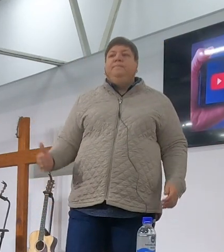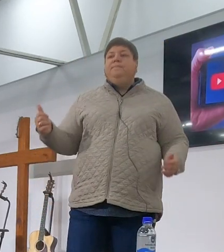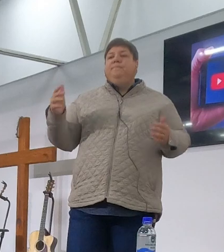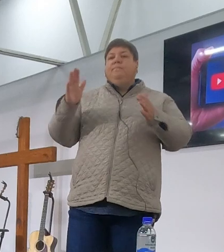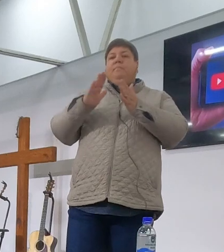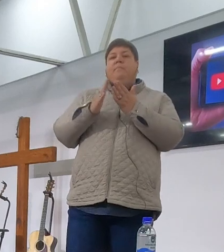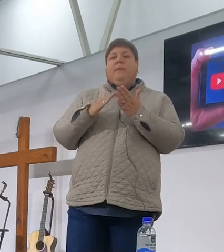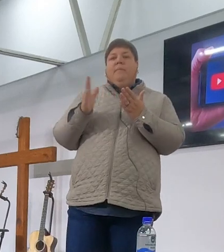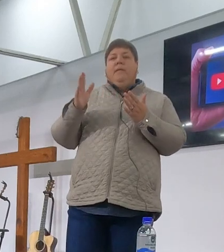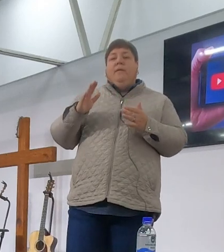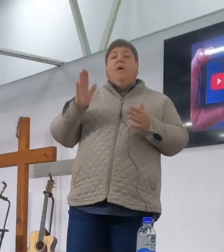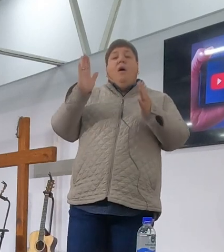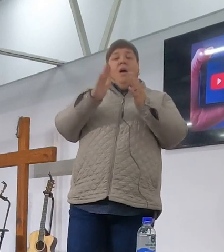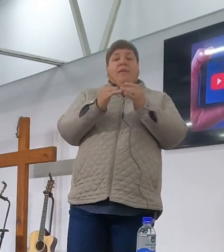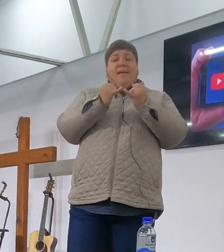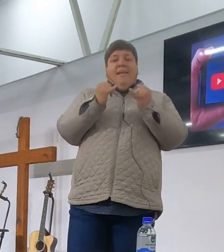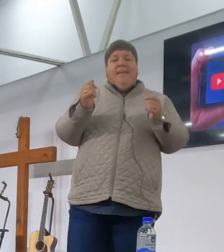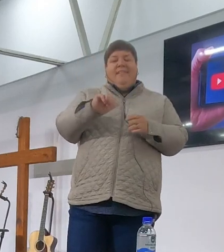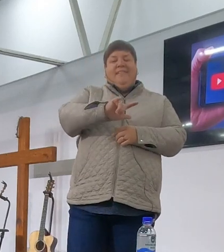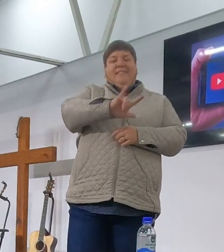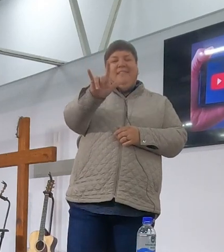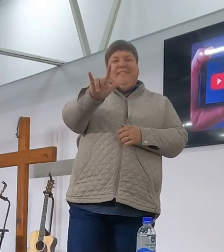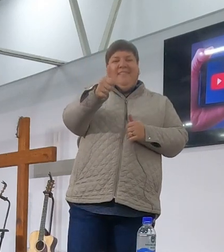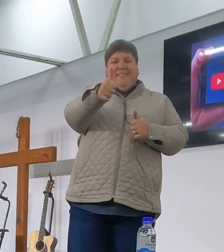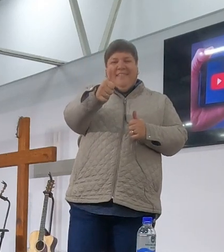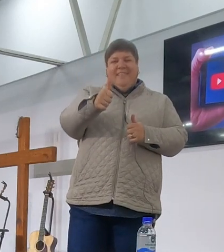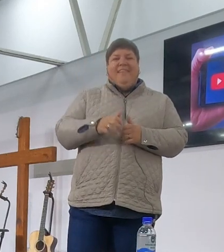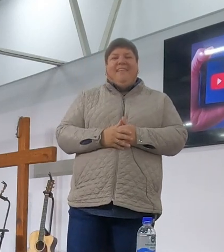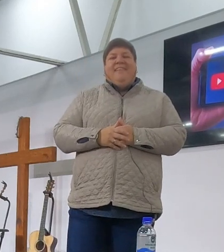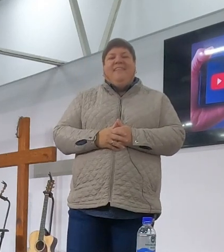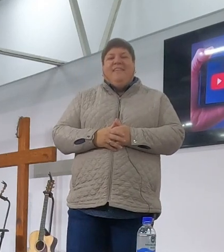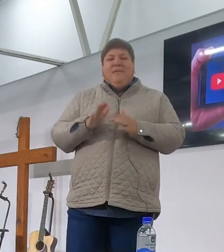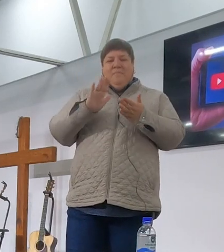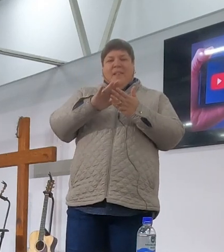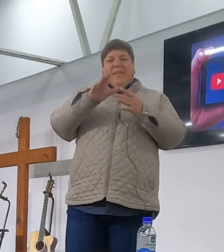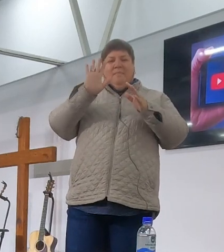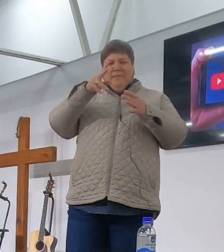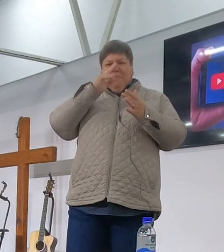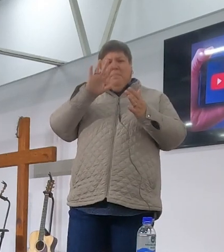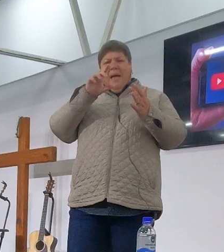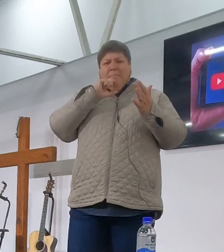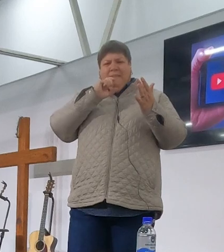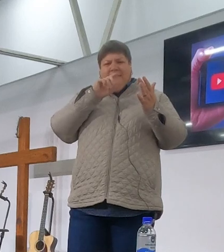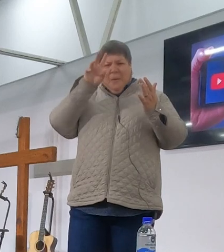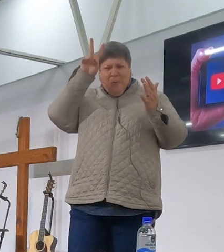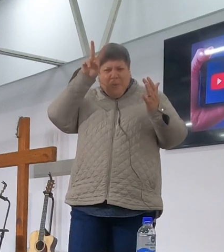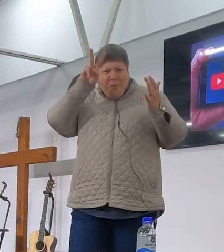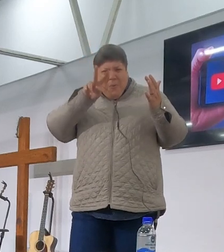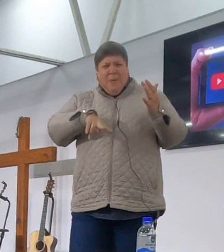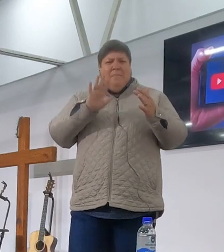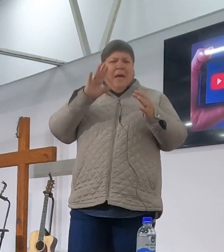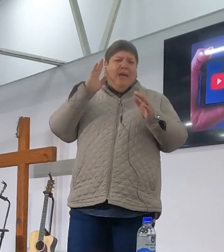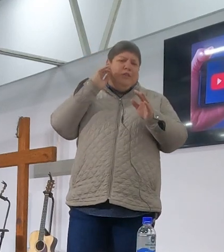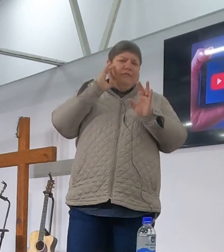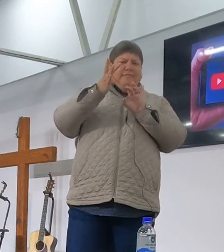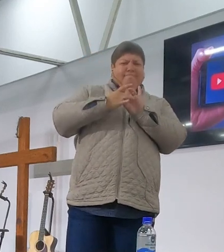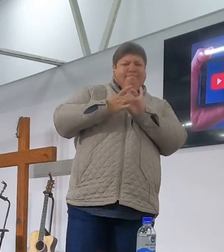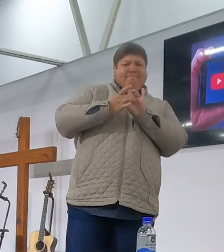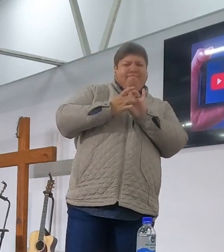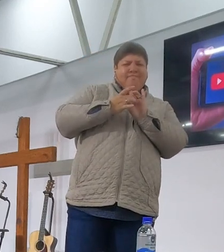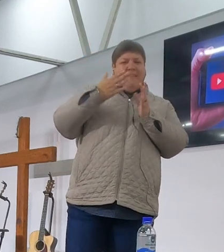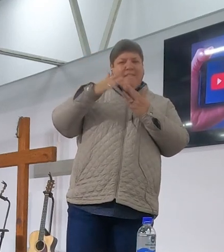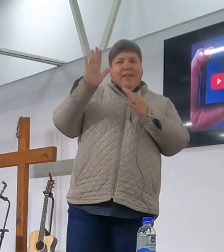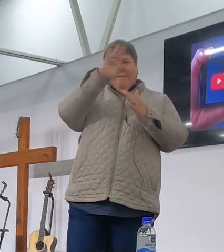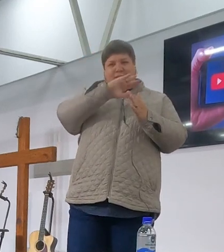sê, aanlyn sê, hallo en welkom. Ek sien daar sommer 'n klomp mense vanoggend aanlyn. So 'n klomp mense, al hierdie leesstoele wat julle sien, hulle is almal by die huis